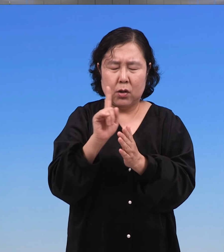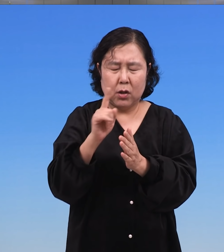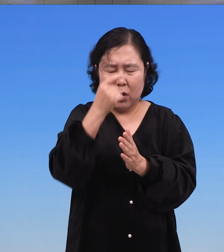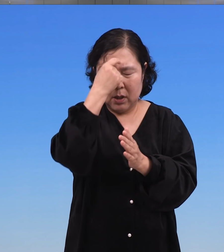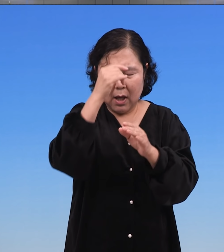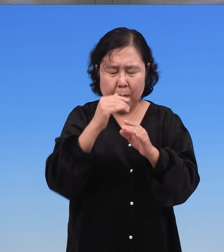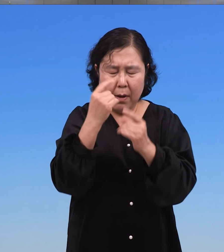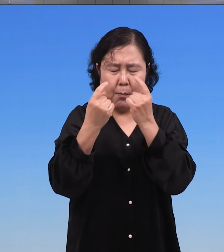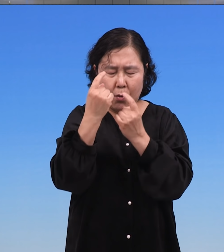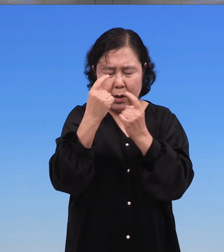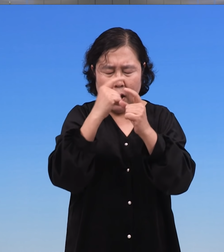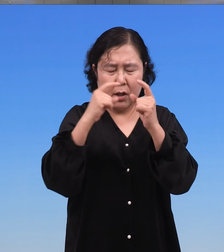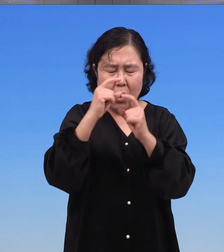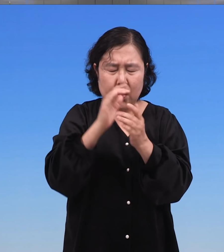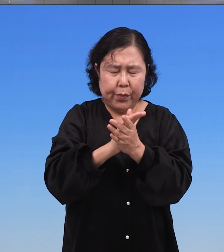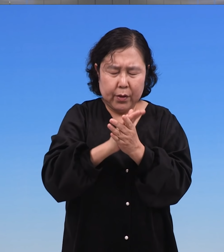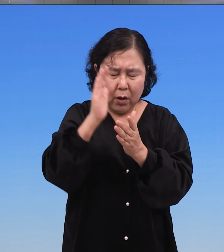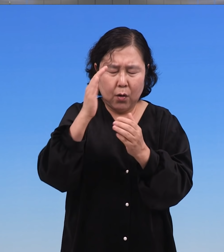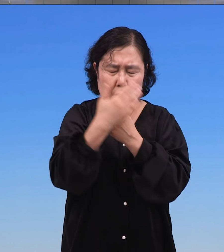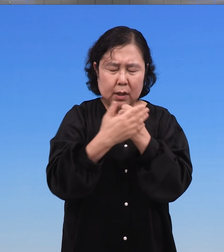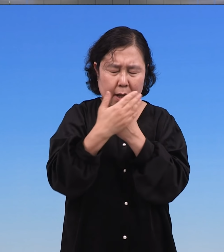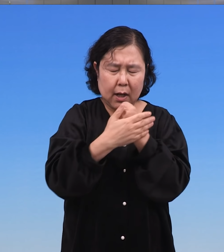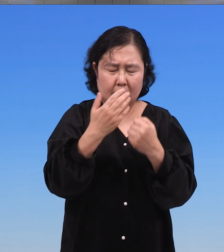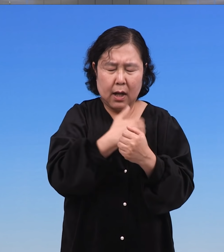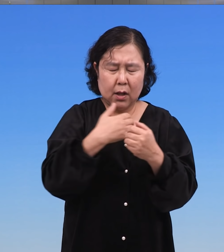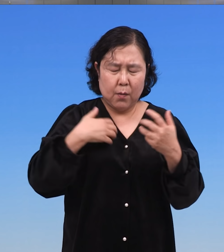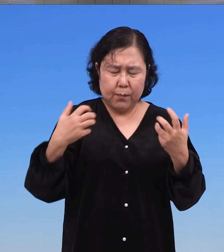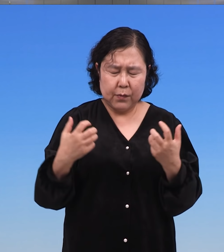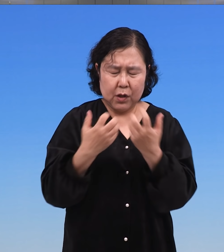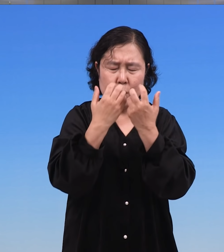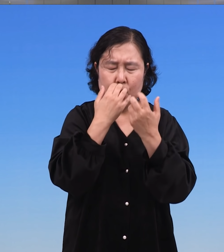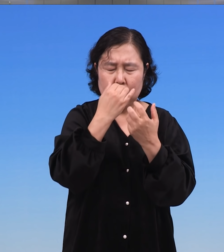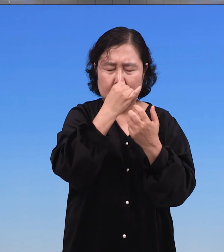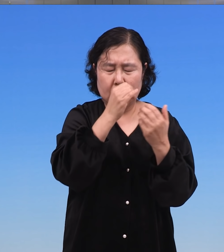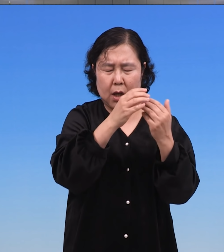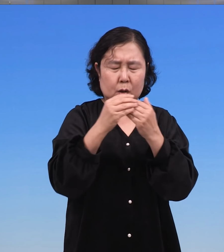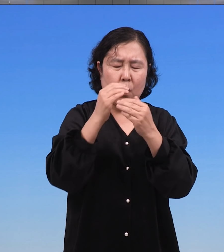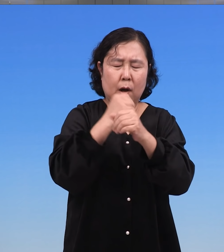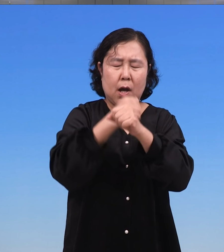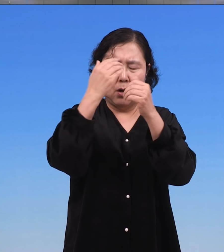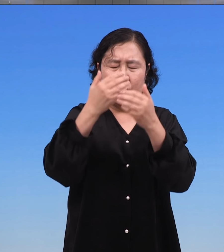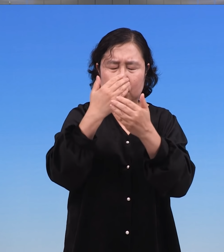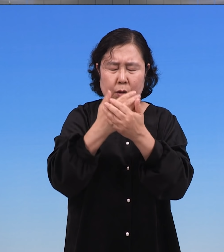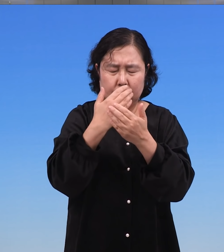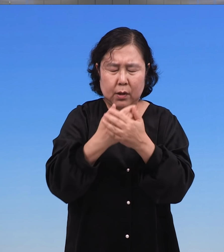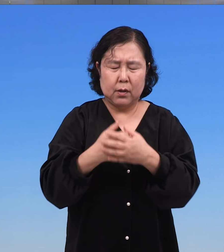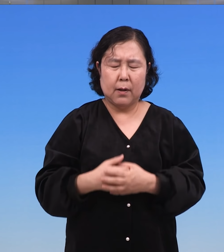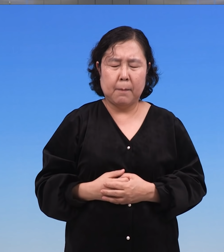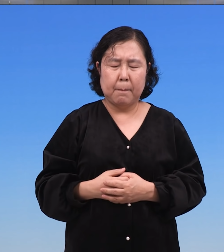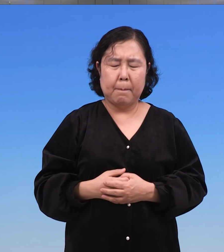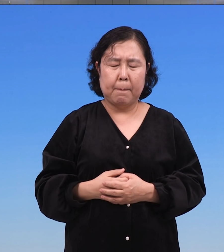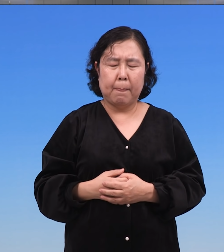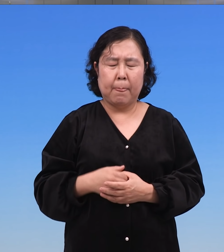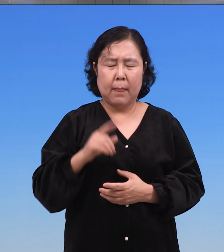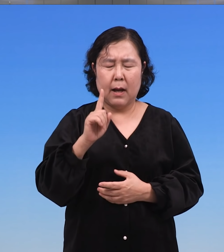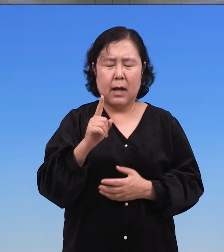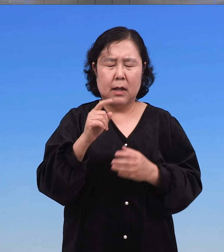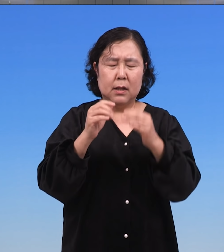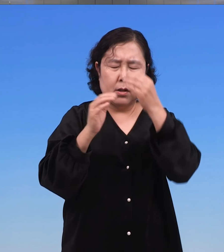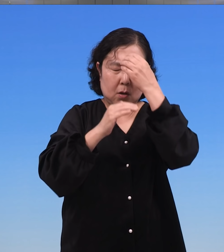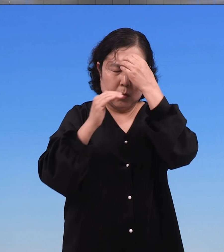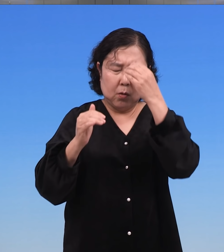그 어떤 예배보다도 더 뜨거운 은혜가 넘쳐나는 그런 예배가 되도록 인도하여 주시옵소서.